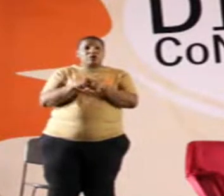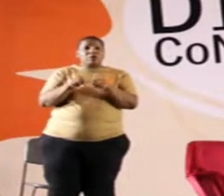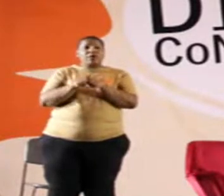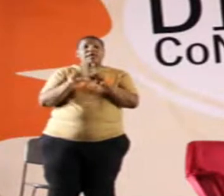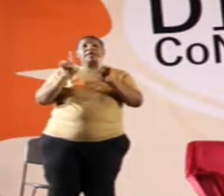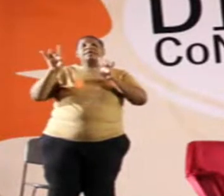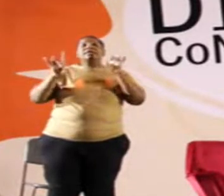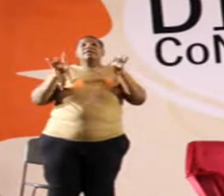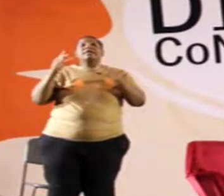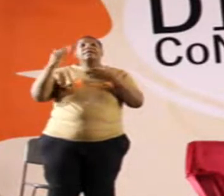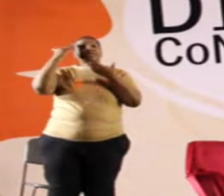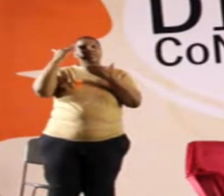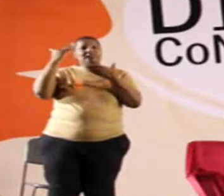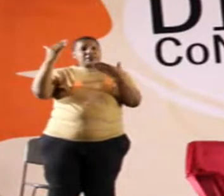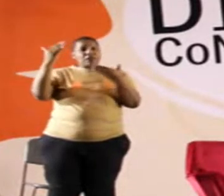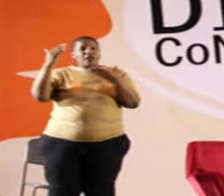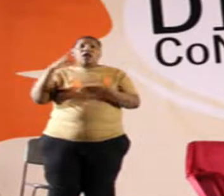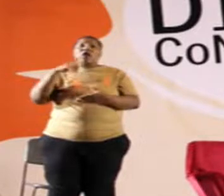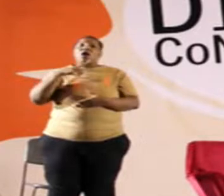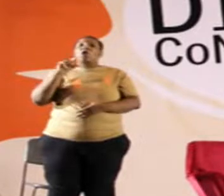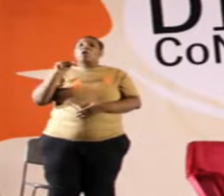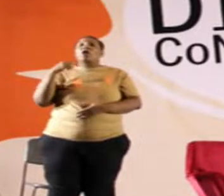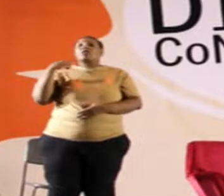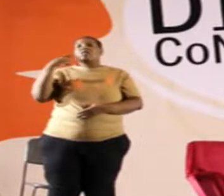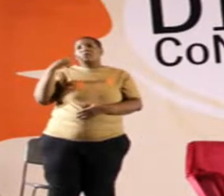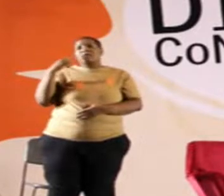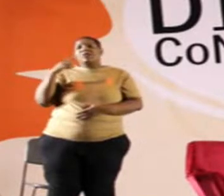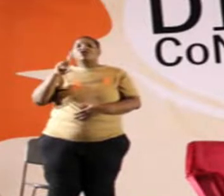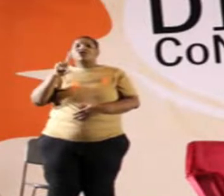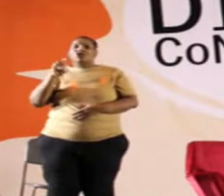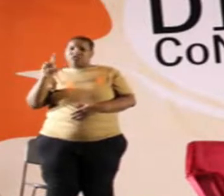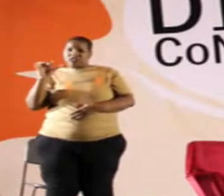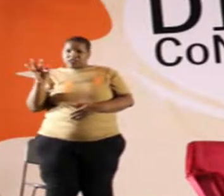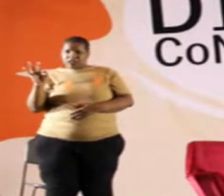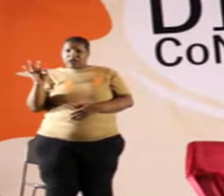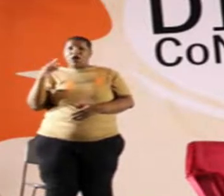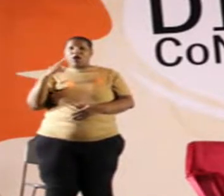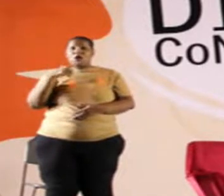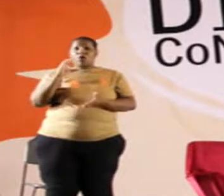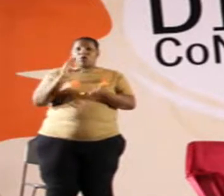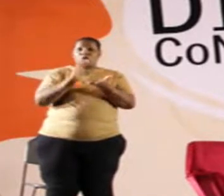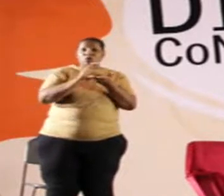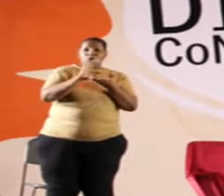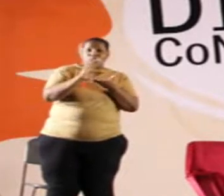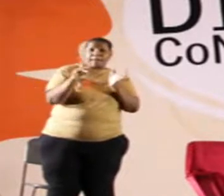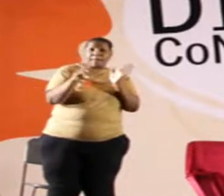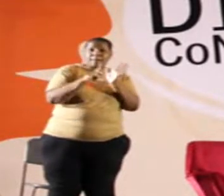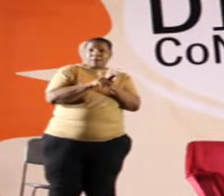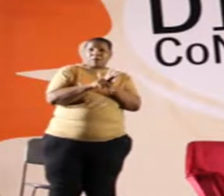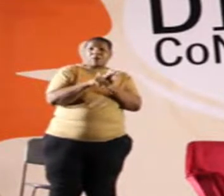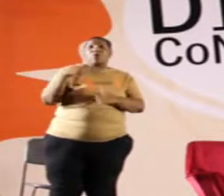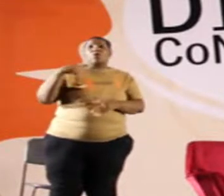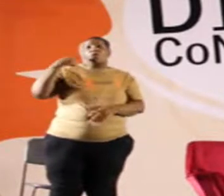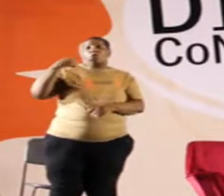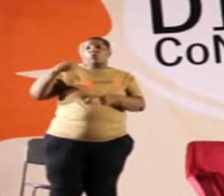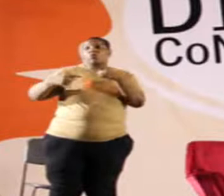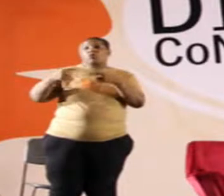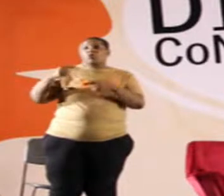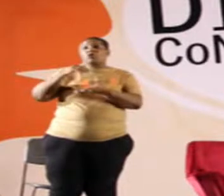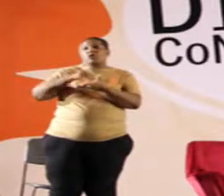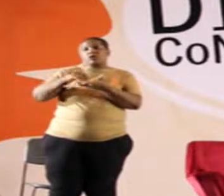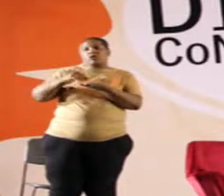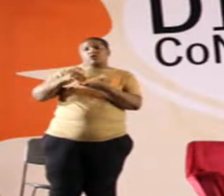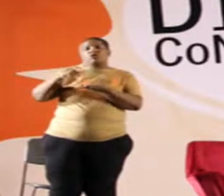especiais agradecimentos ao deputado distrital Chico Vigilante, que destacou emenda parlamentar à Secretaria de Estado de Cultura